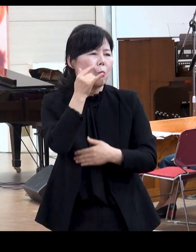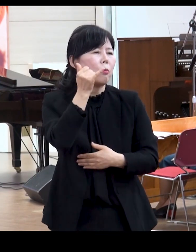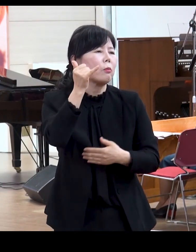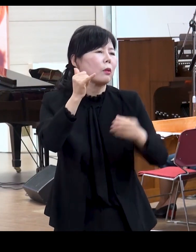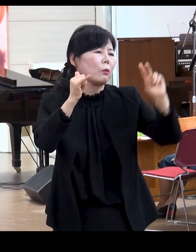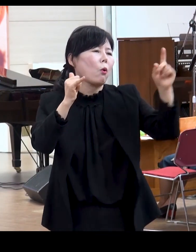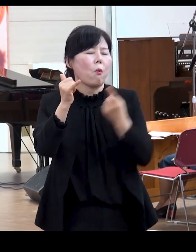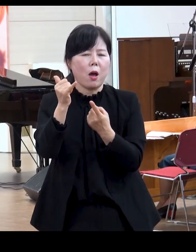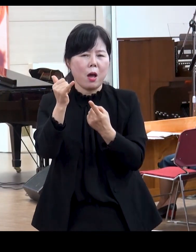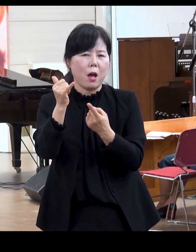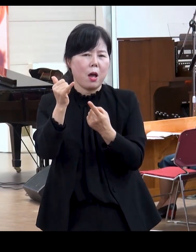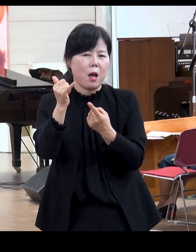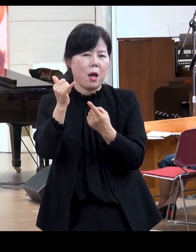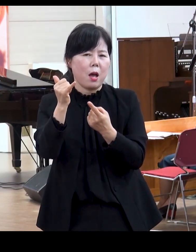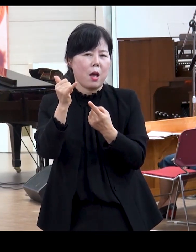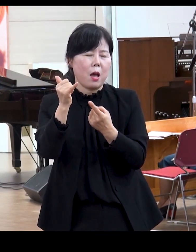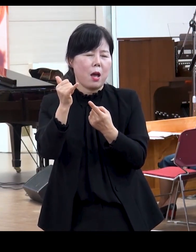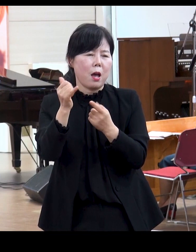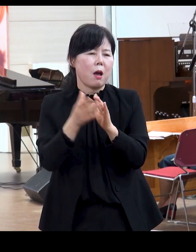바로 부모님께 돌아온 거예요.